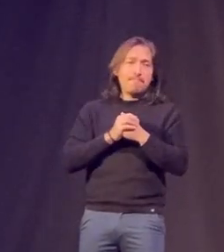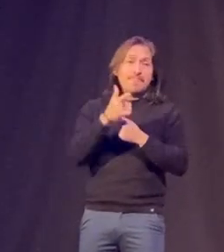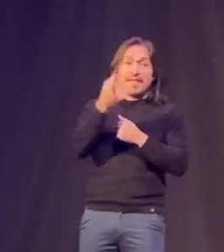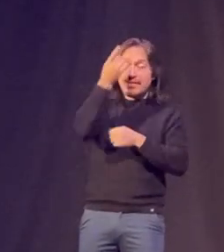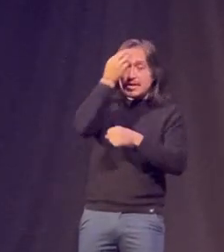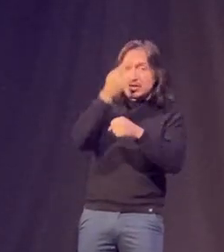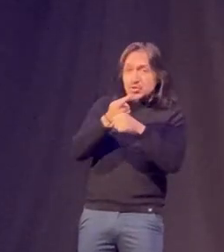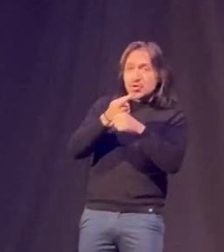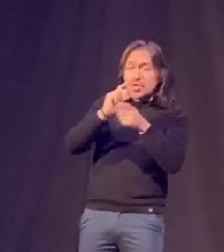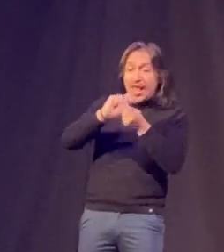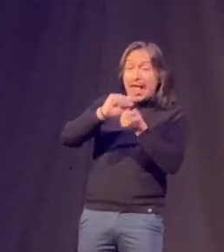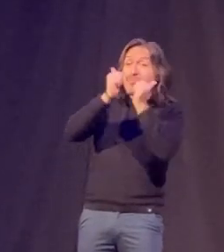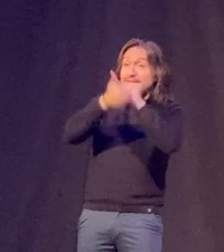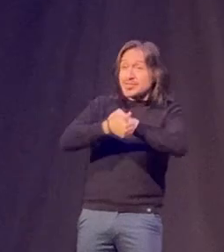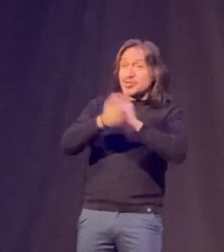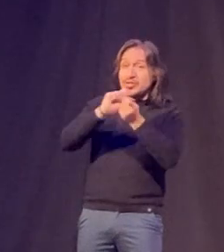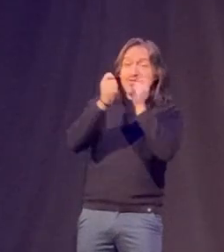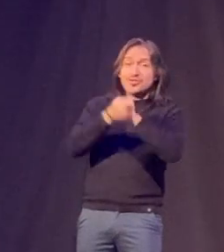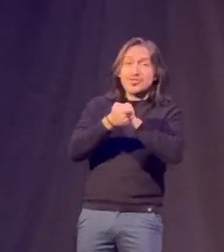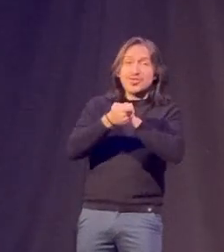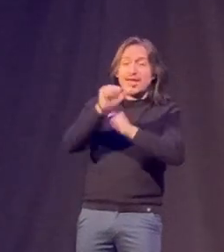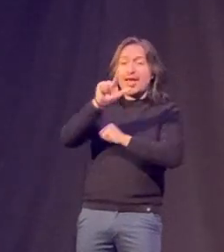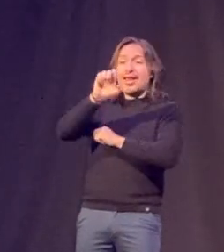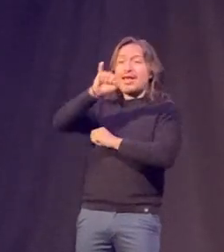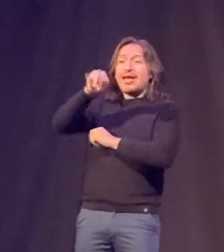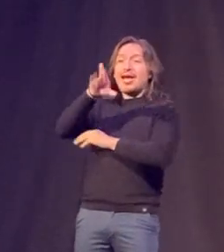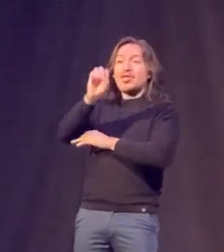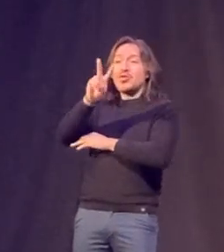y traducción se encuentra Alejandro Villalobos.